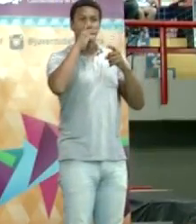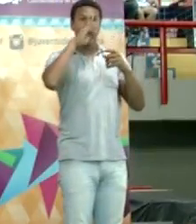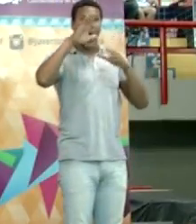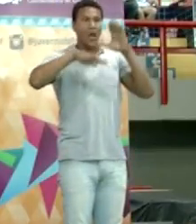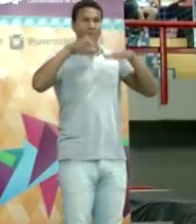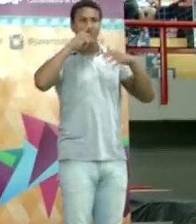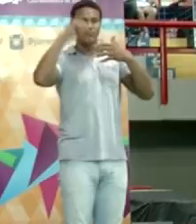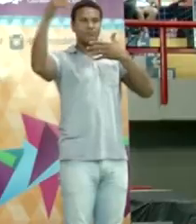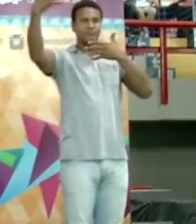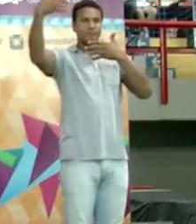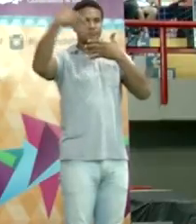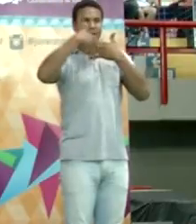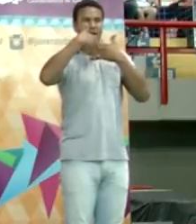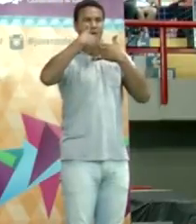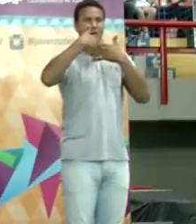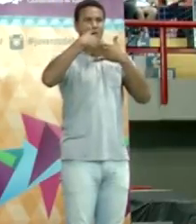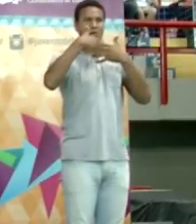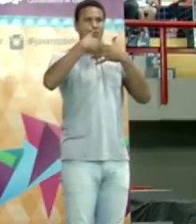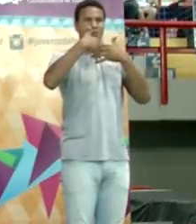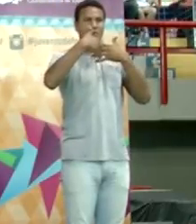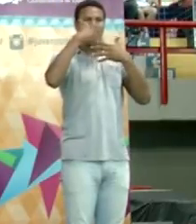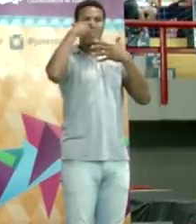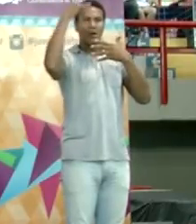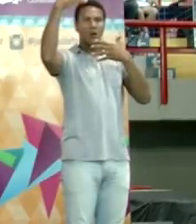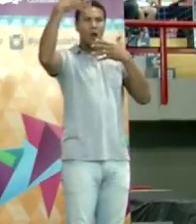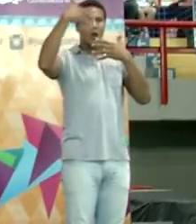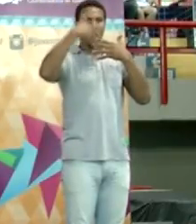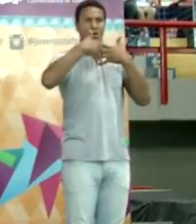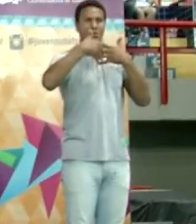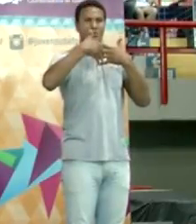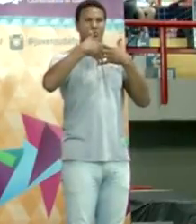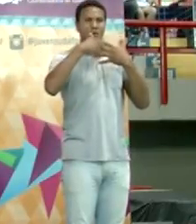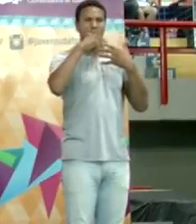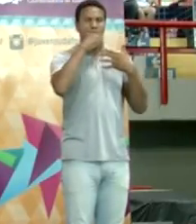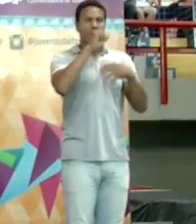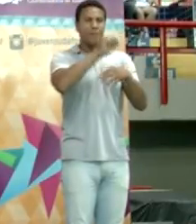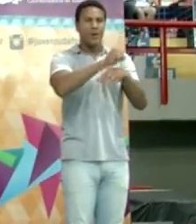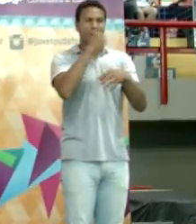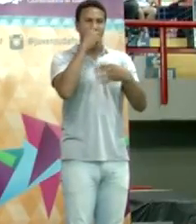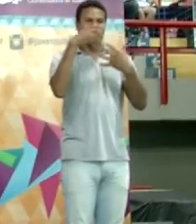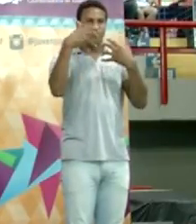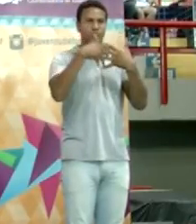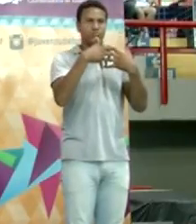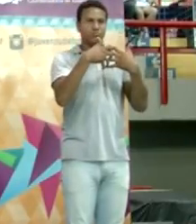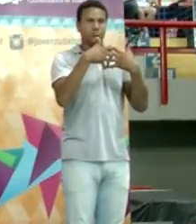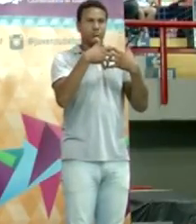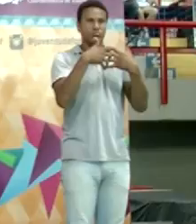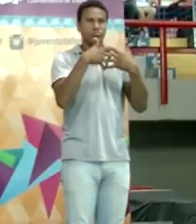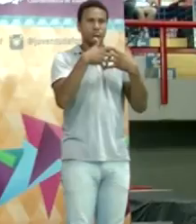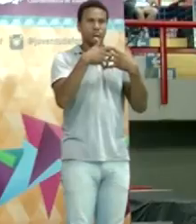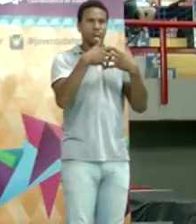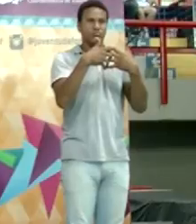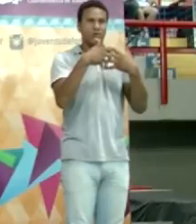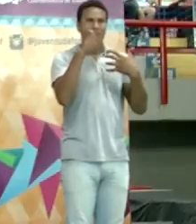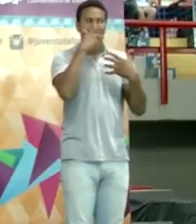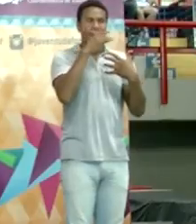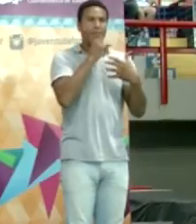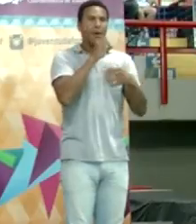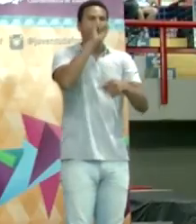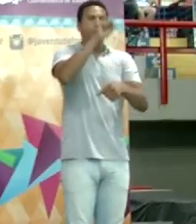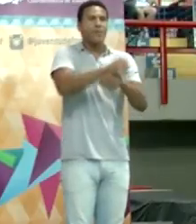presa nesse cobertor de gases estufa. E quem é o principal gás estufa? O